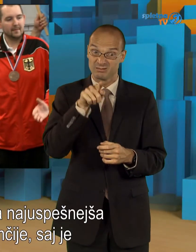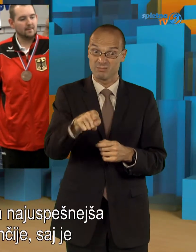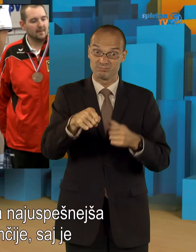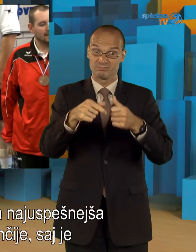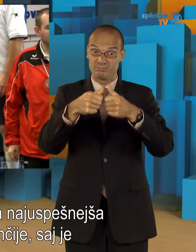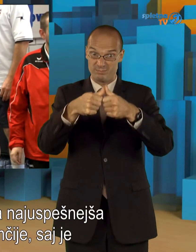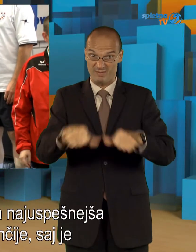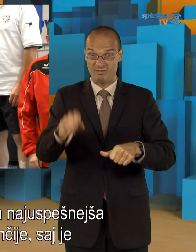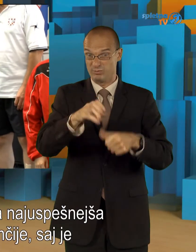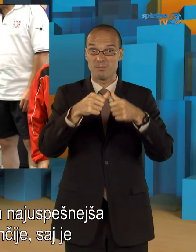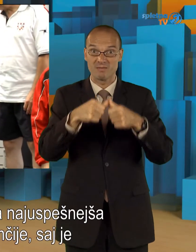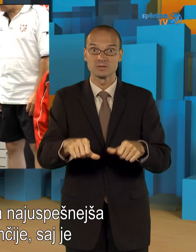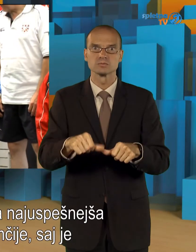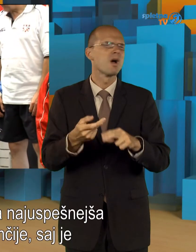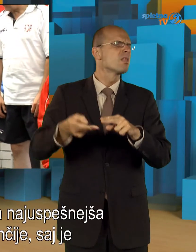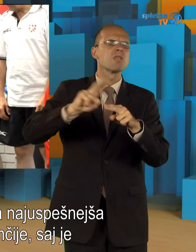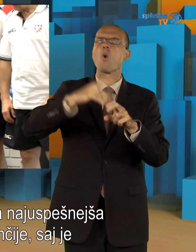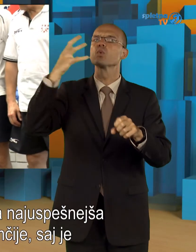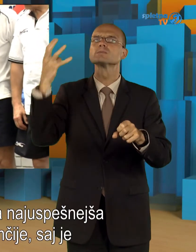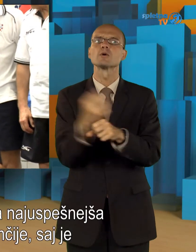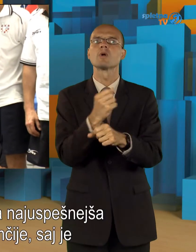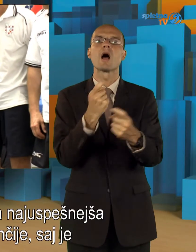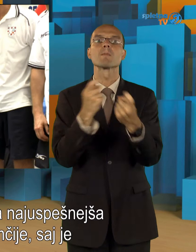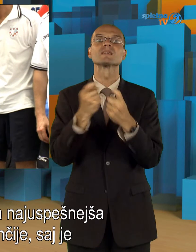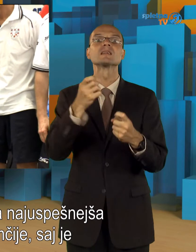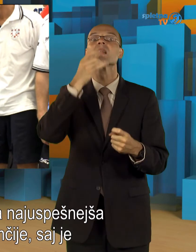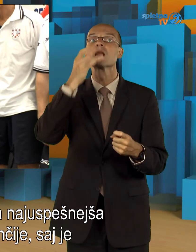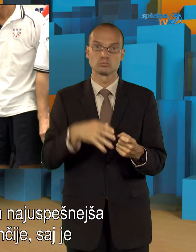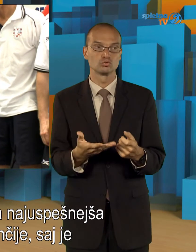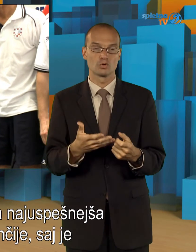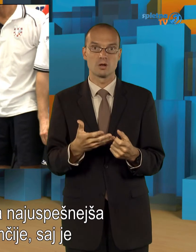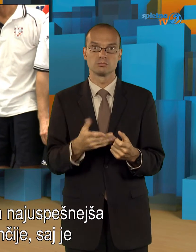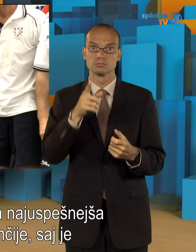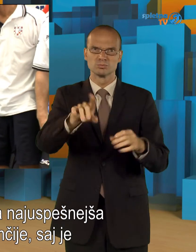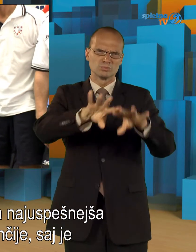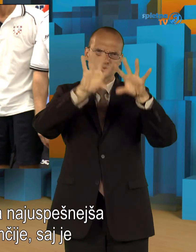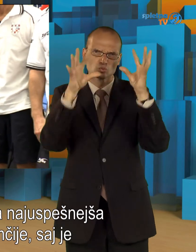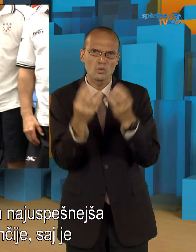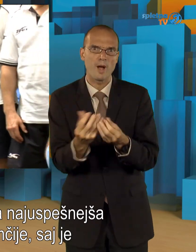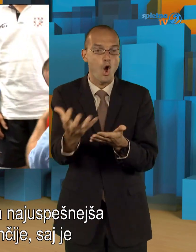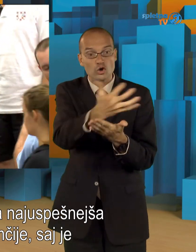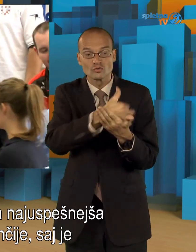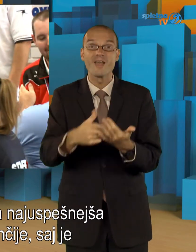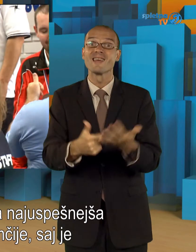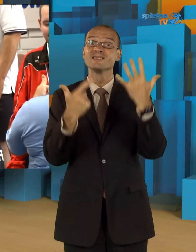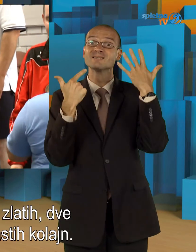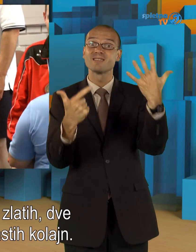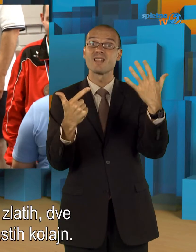Na tem prvenstvu je bila najuspešnejša reprezentanca Nemčije, saj je osvojila kar 7 zlatih, 2 srebrni in